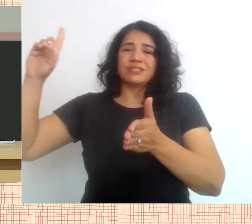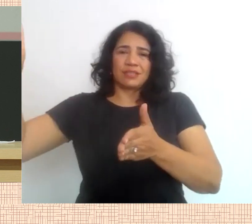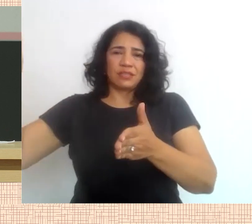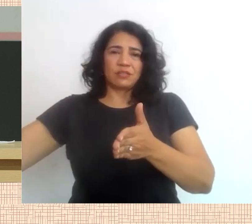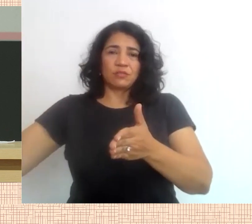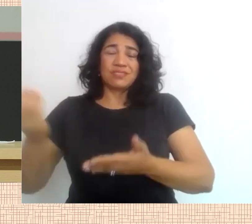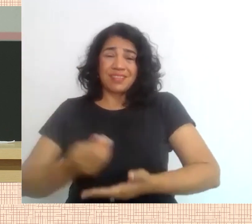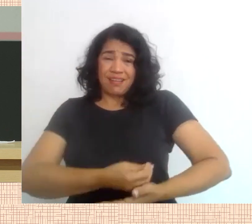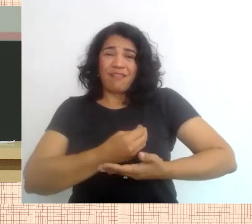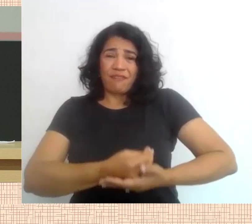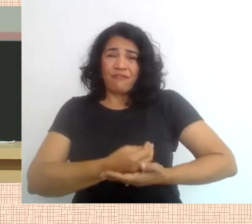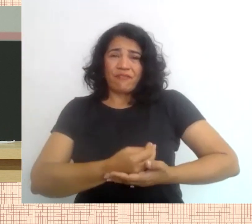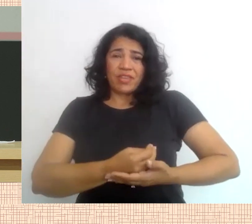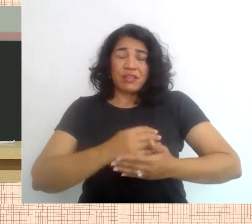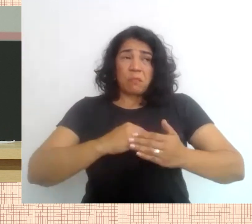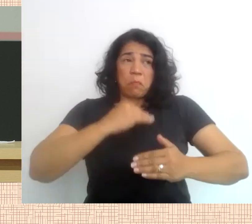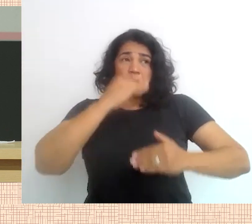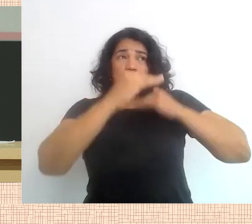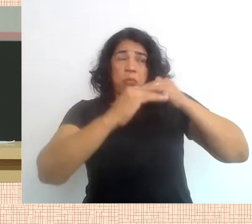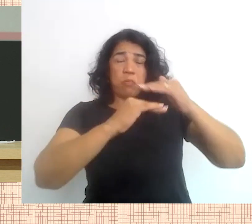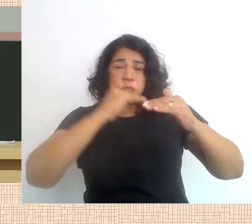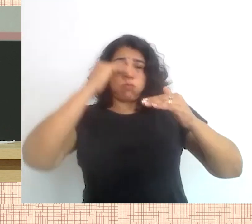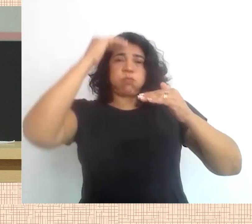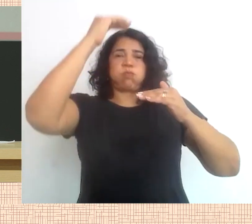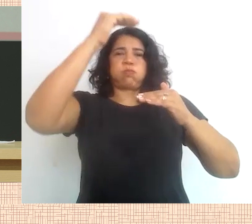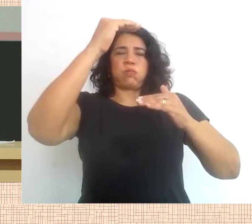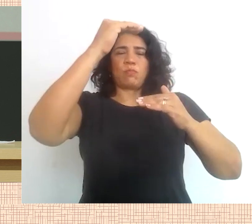Toda a criação será libertada e